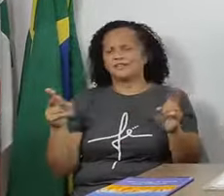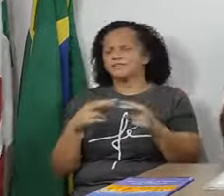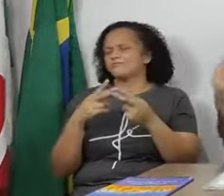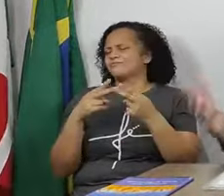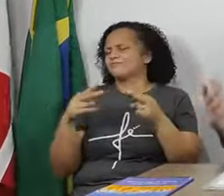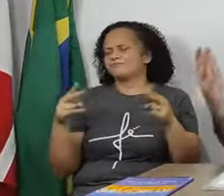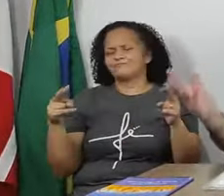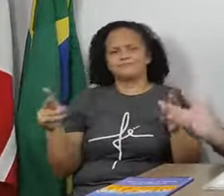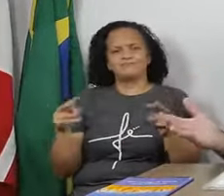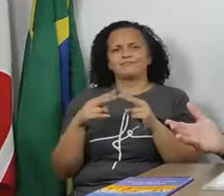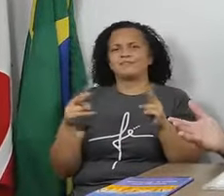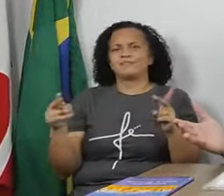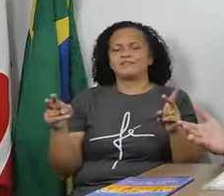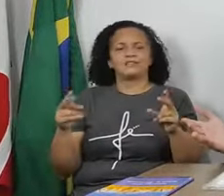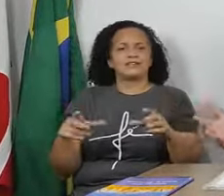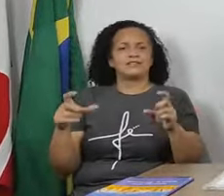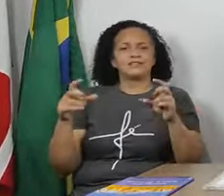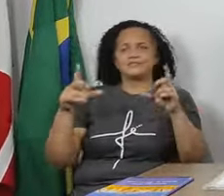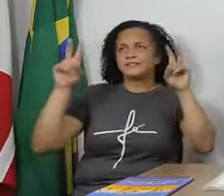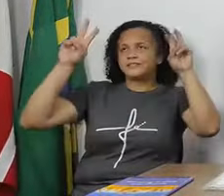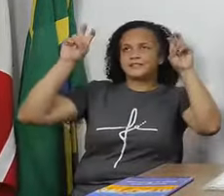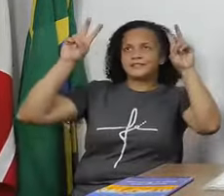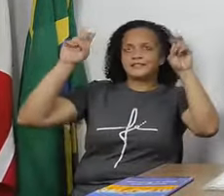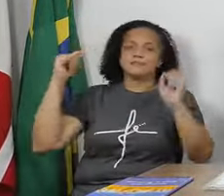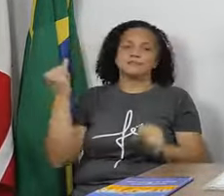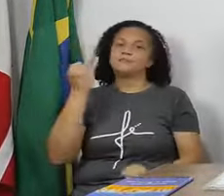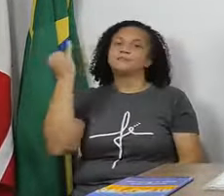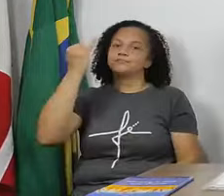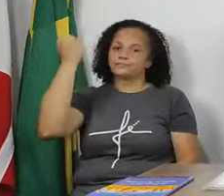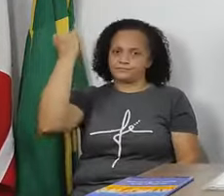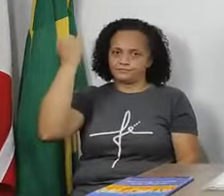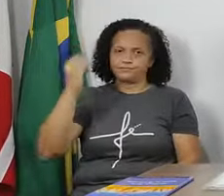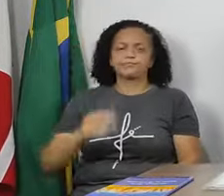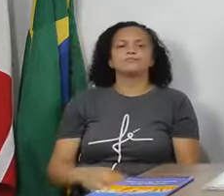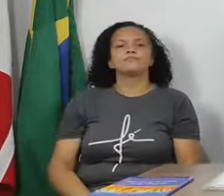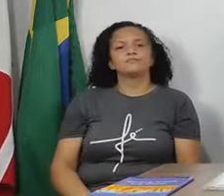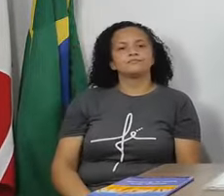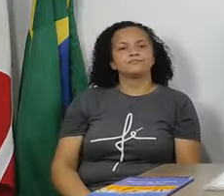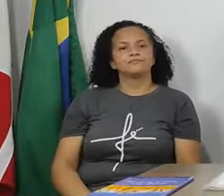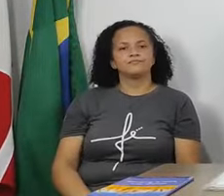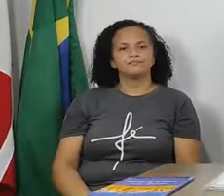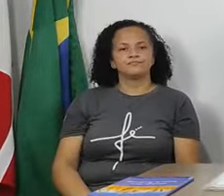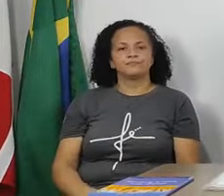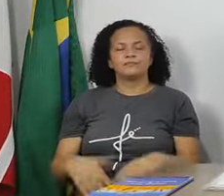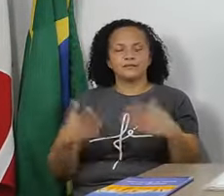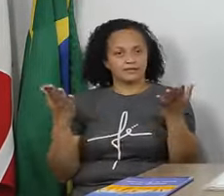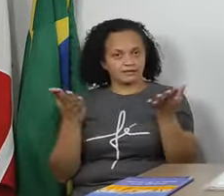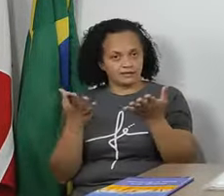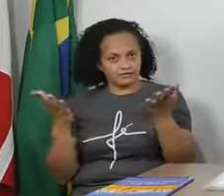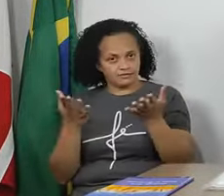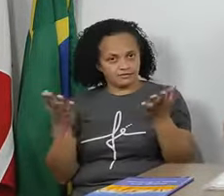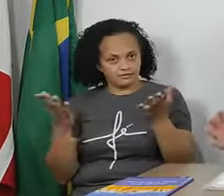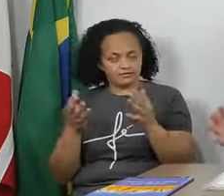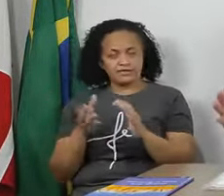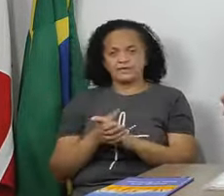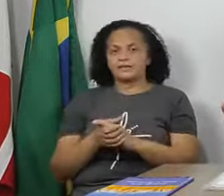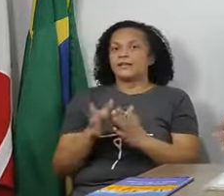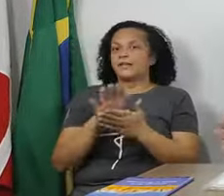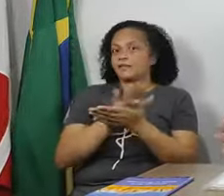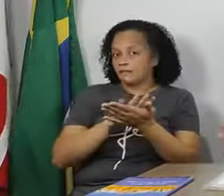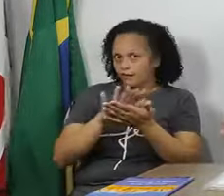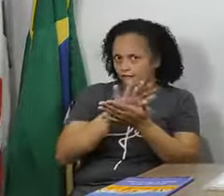dezenas e dezenas de assuntos, né, importantes. Agora, nada é mais importante